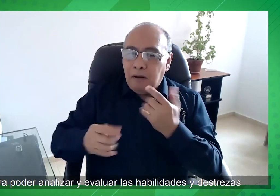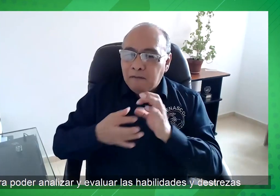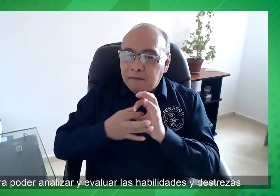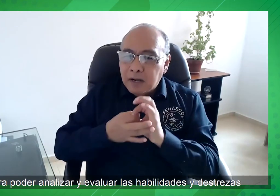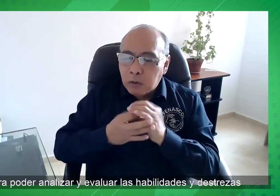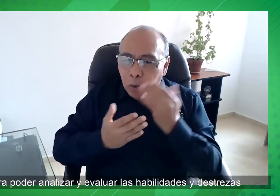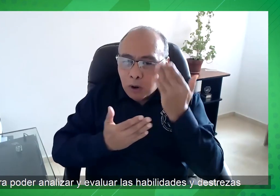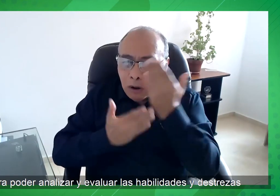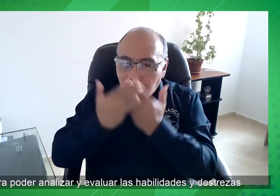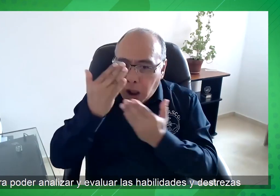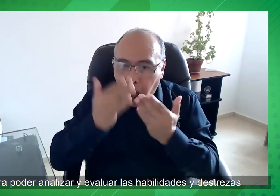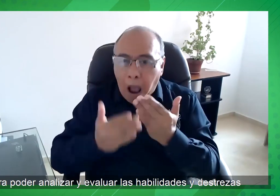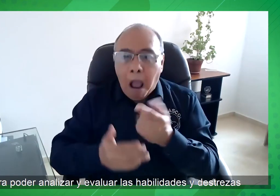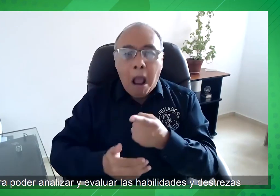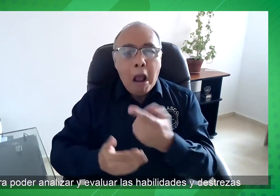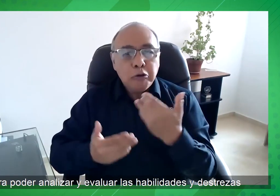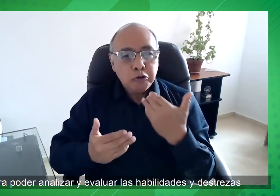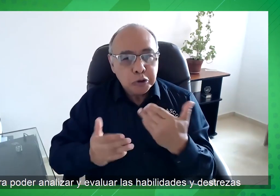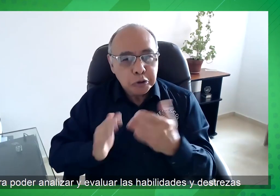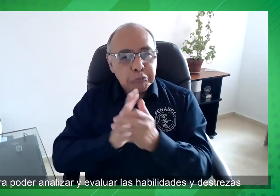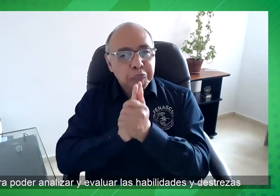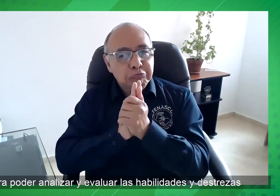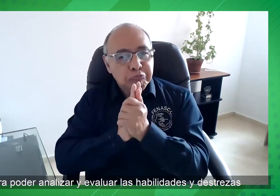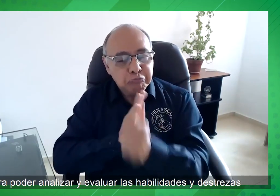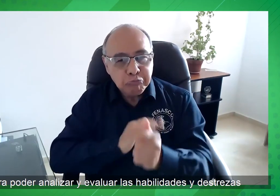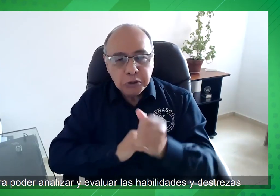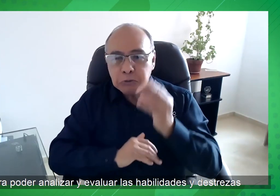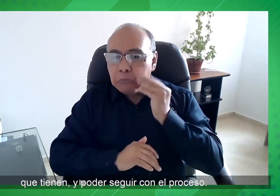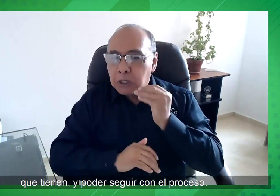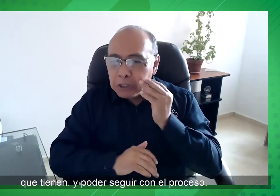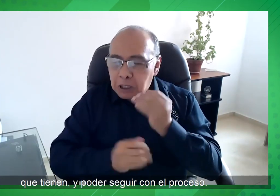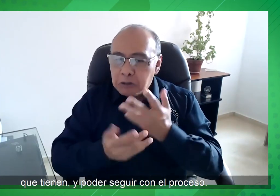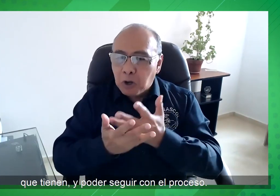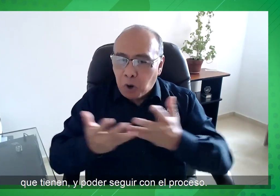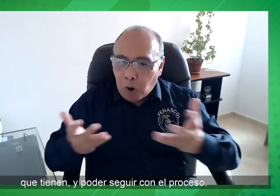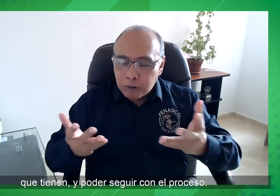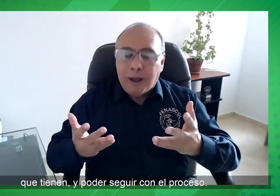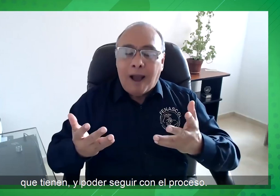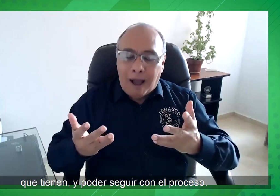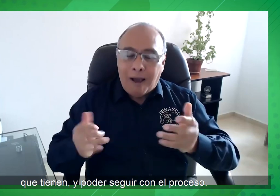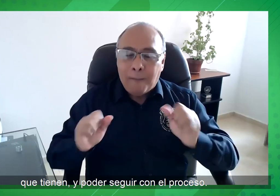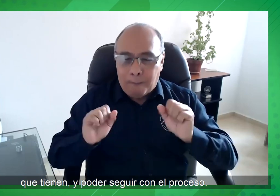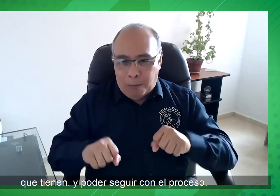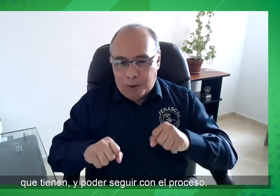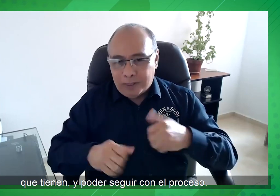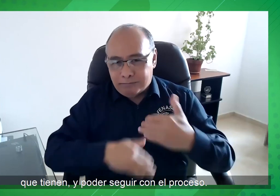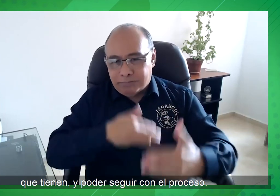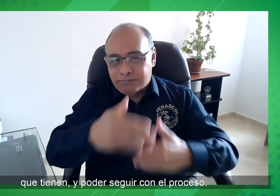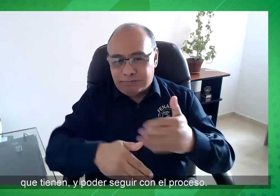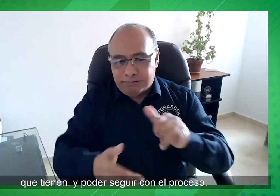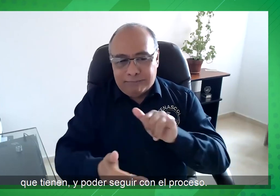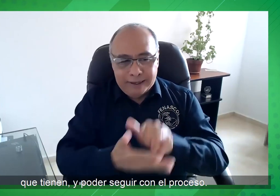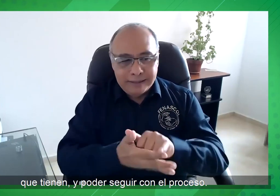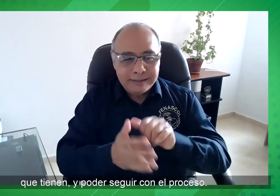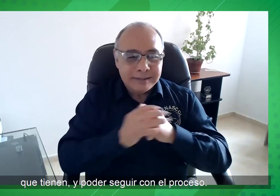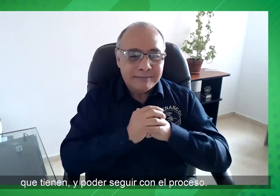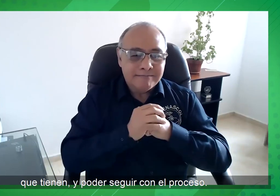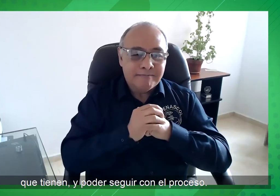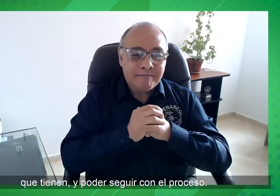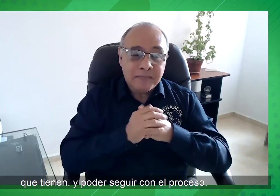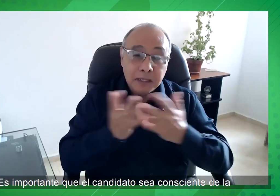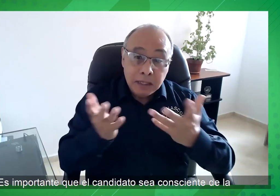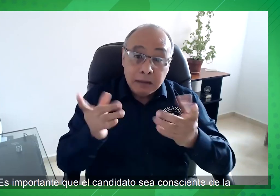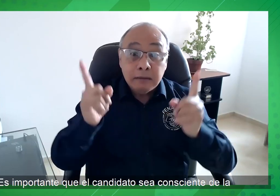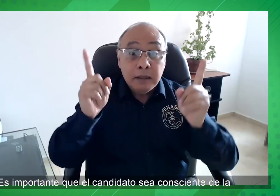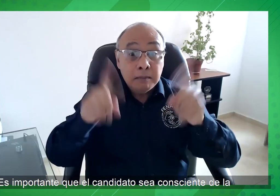Para poder analizar y evaluar las habilidades y destrezas que tienen y poder seguir con